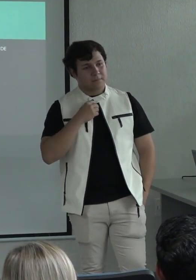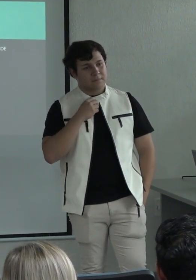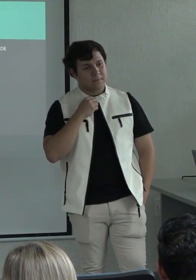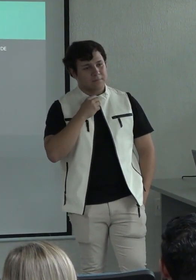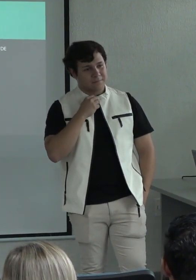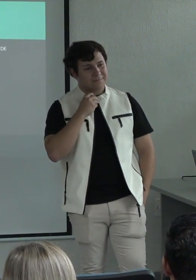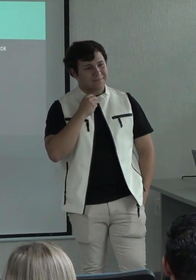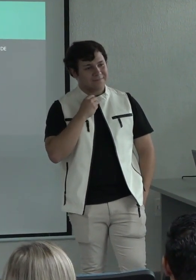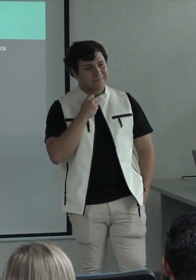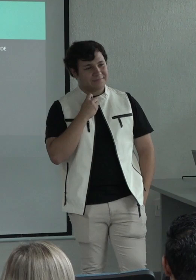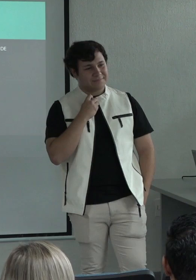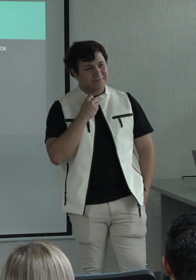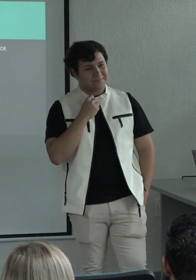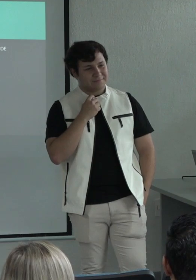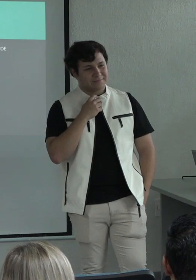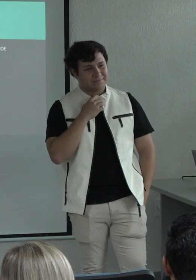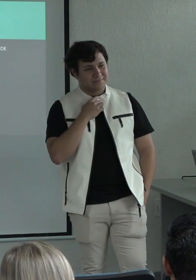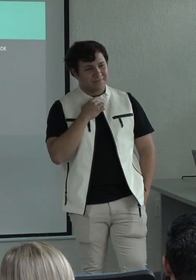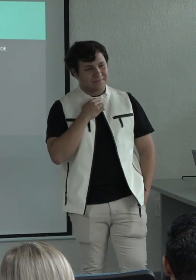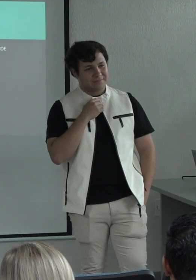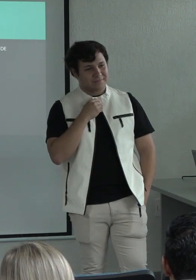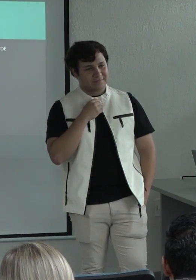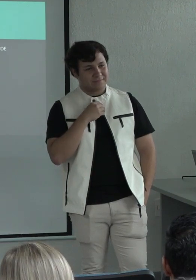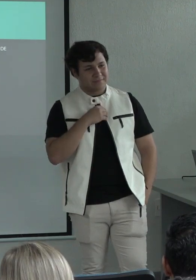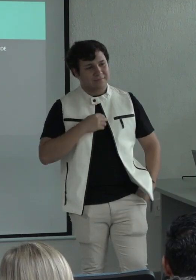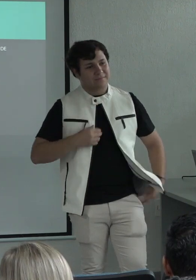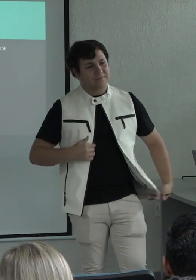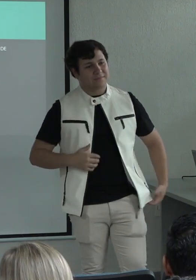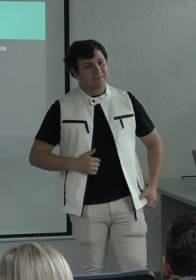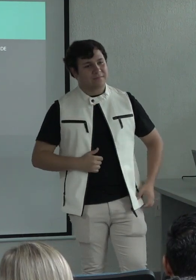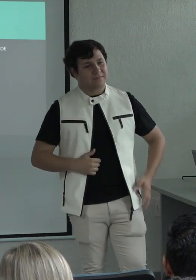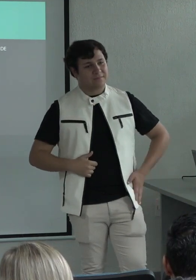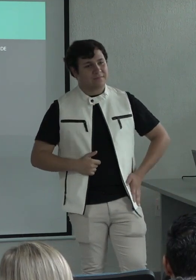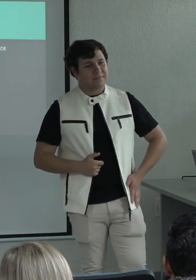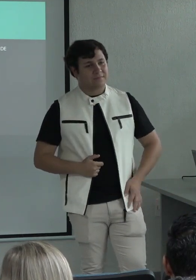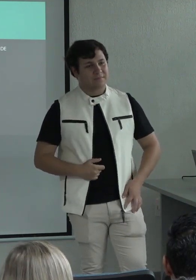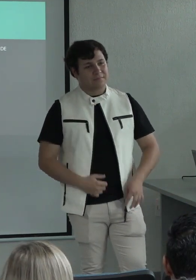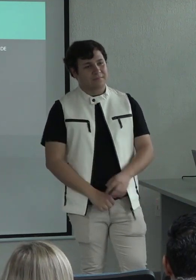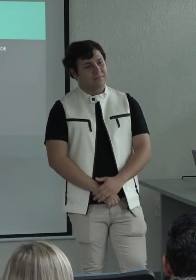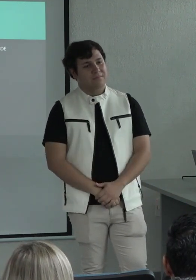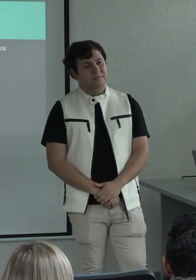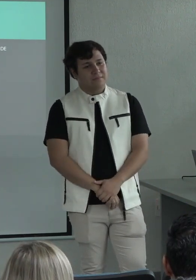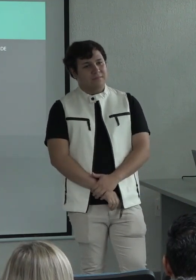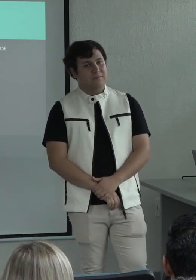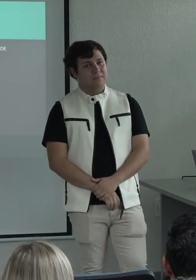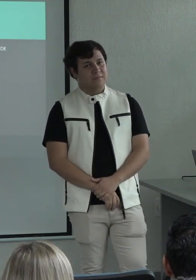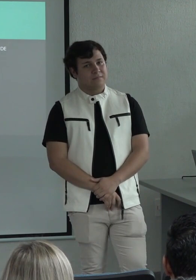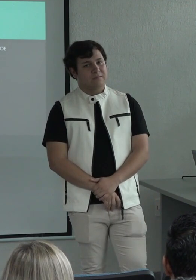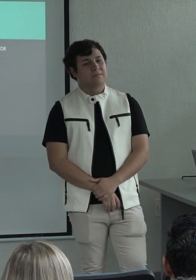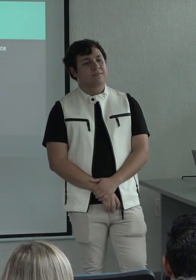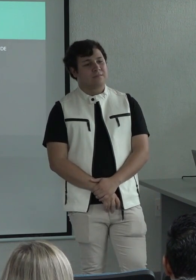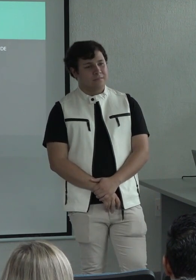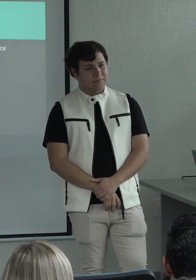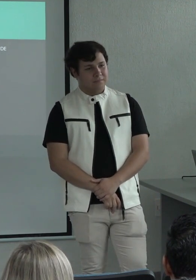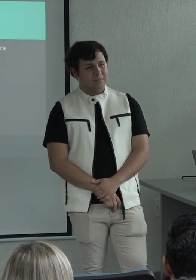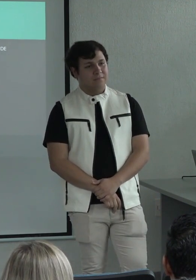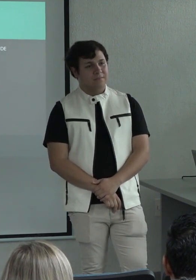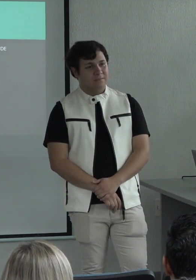universidad y trabaja en la dirección de comunicación, se llama Fernanda Ibarra y ella es la presidenta del club de lengua de señas. Entonces el que guste